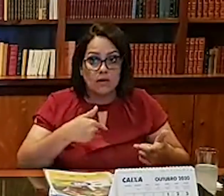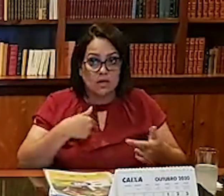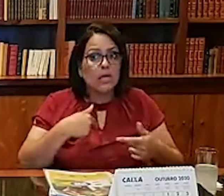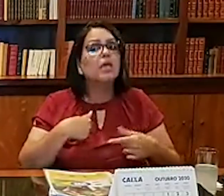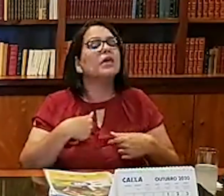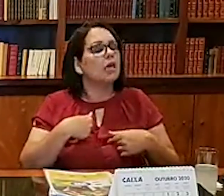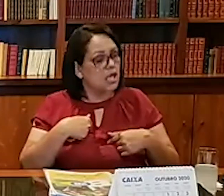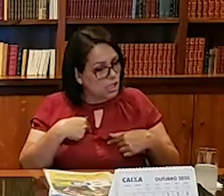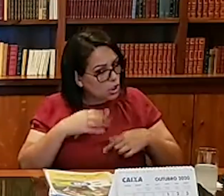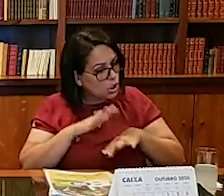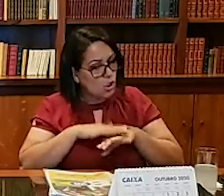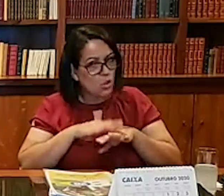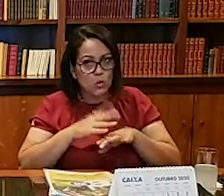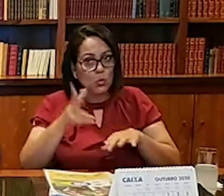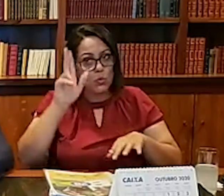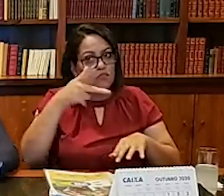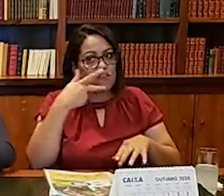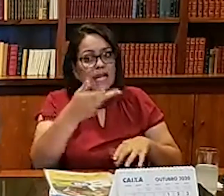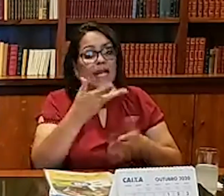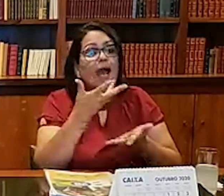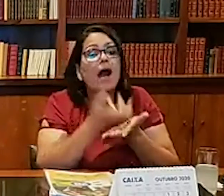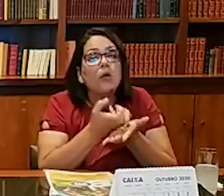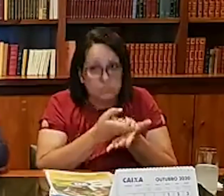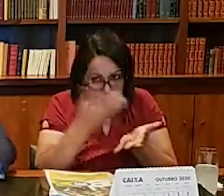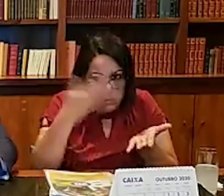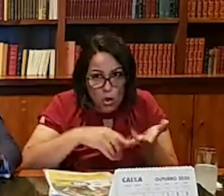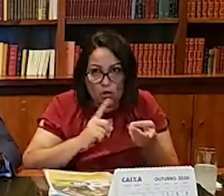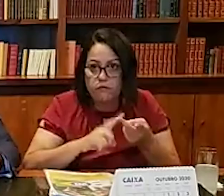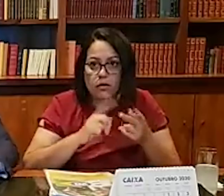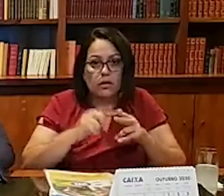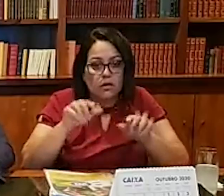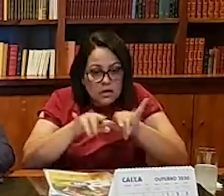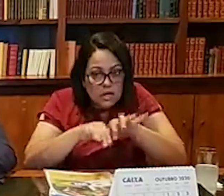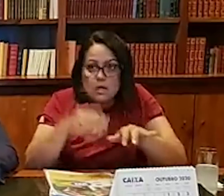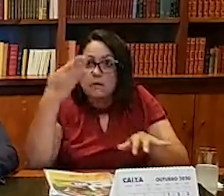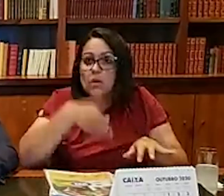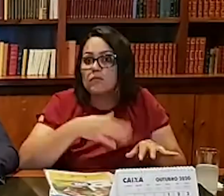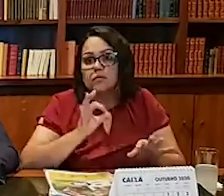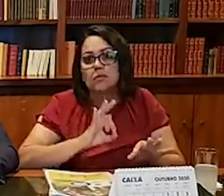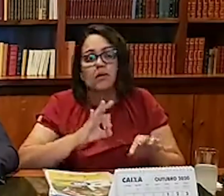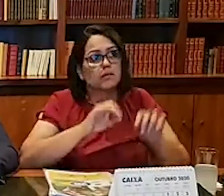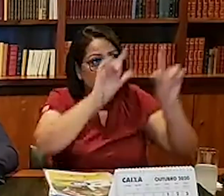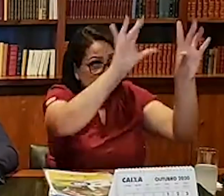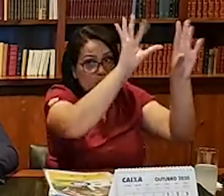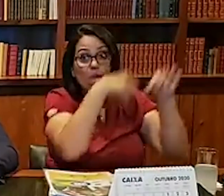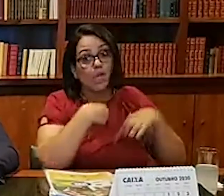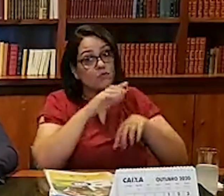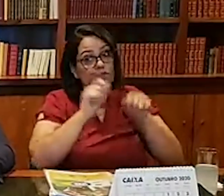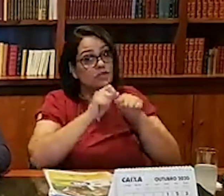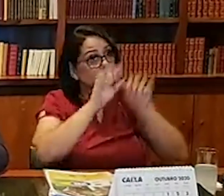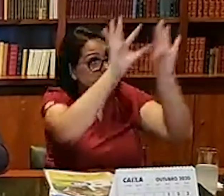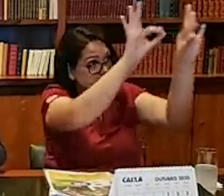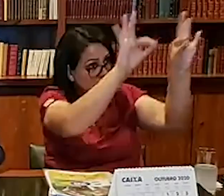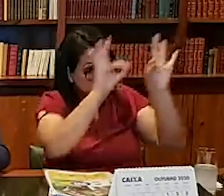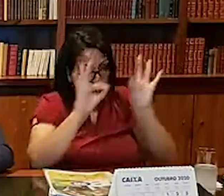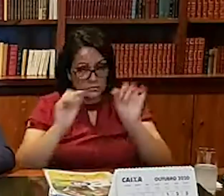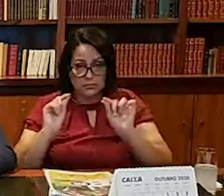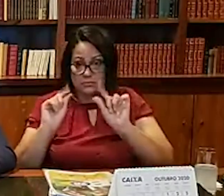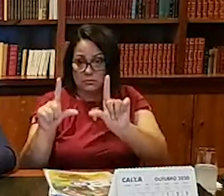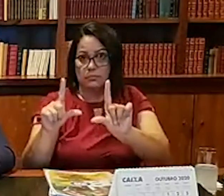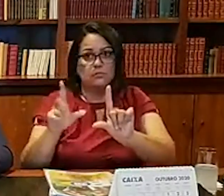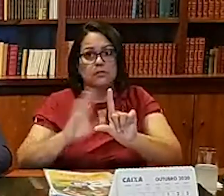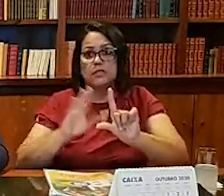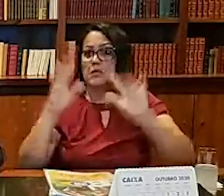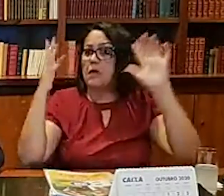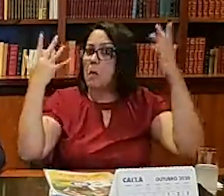colei vai dar uma matéria de terceiros numa resposta ali de um elemento ali da do Facebook que não